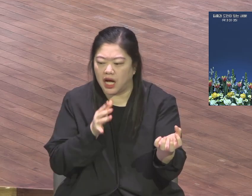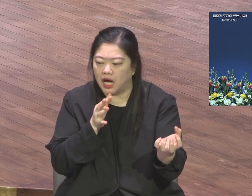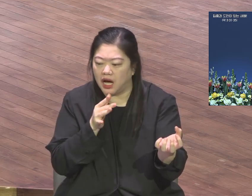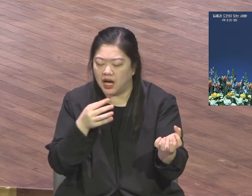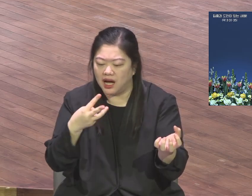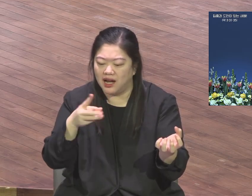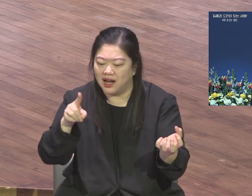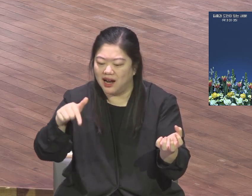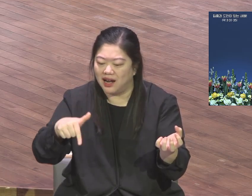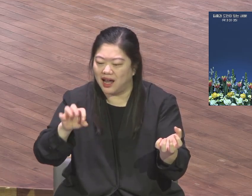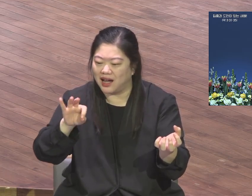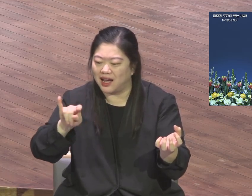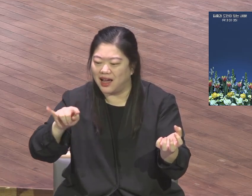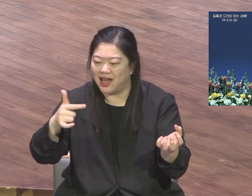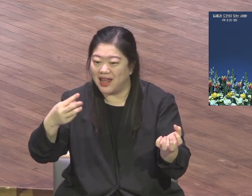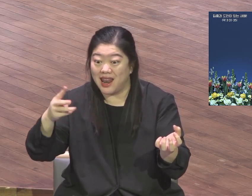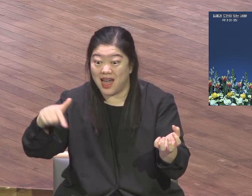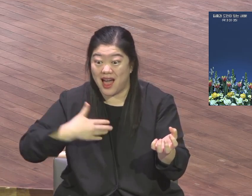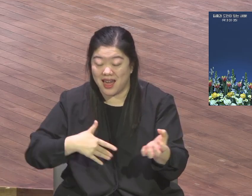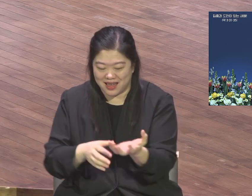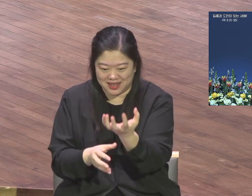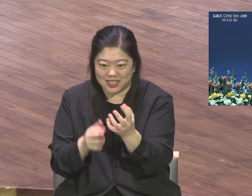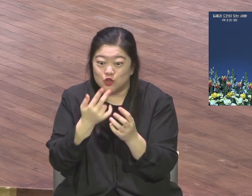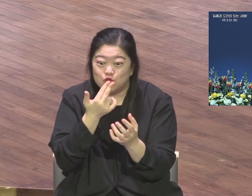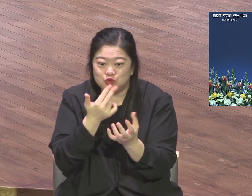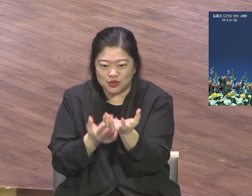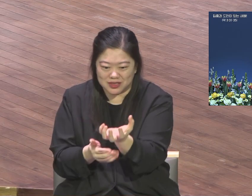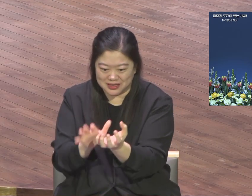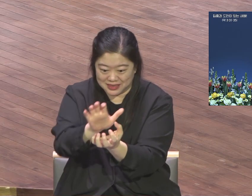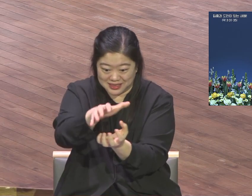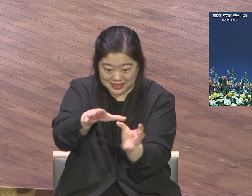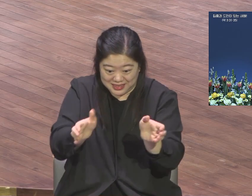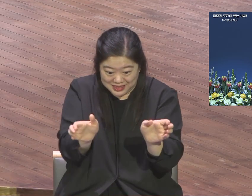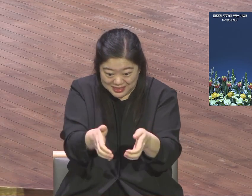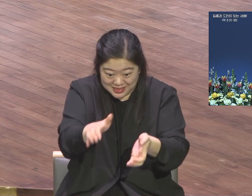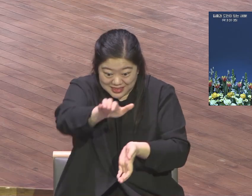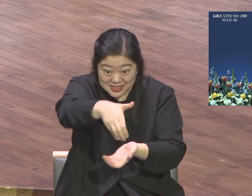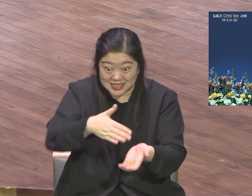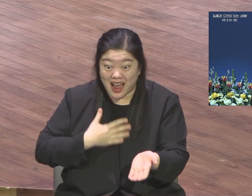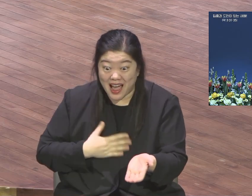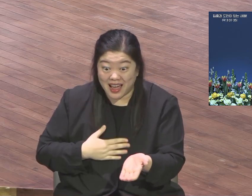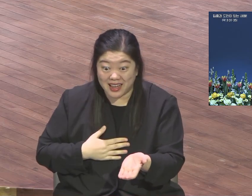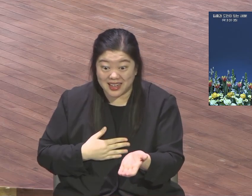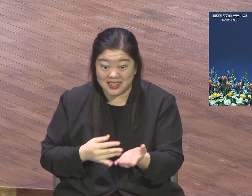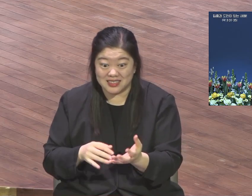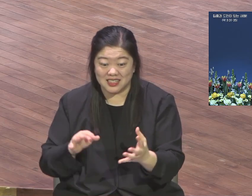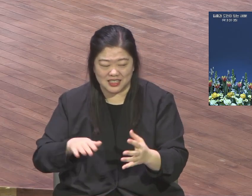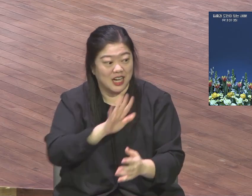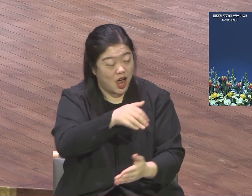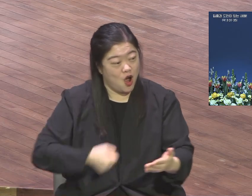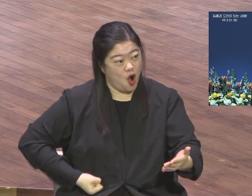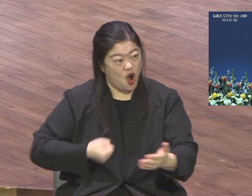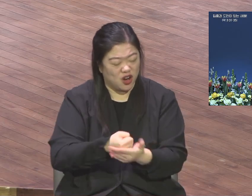락겐락이 뭐요? 반찬 담는 반찬 통이잖아요. 반찬통. 이 밀폐되어 있는 통을 말하는데